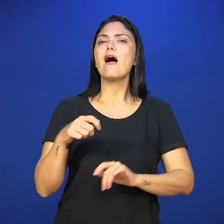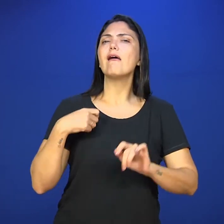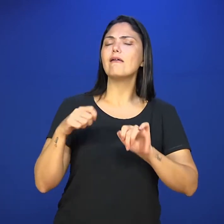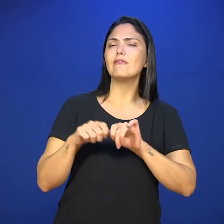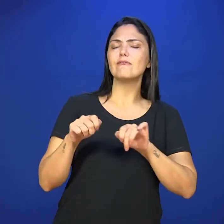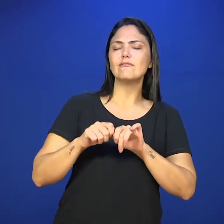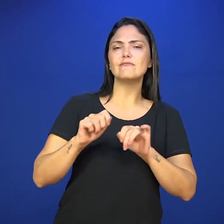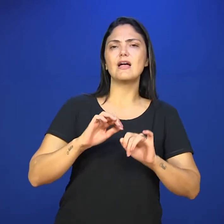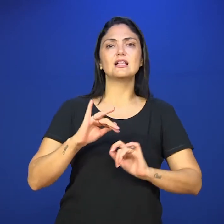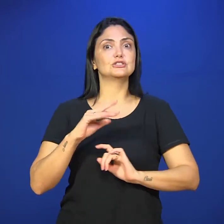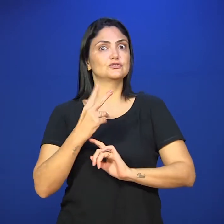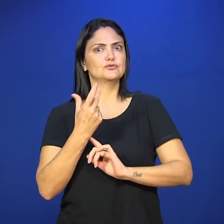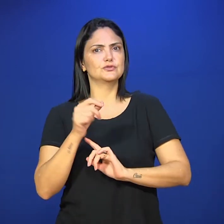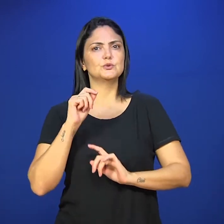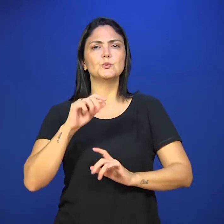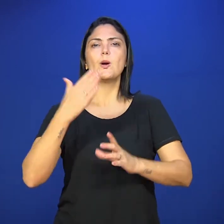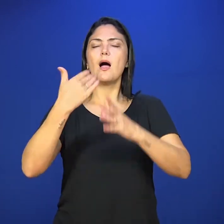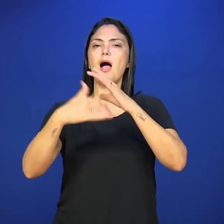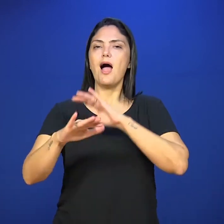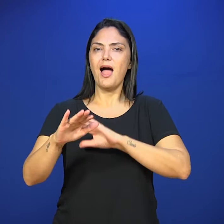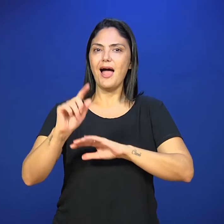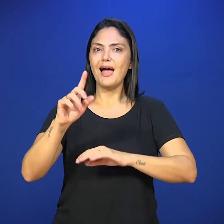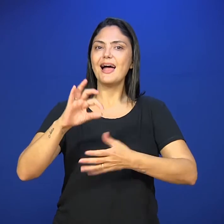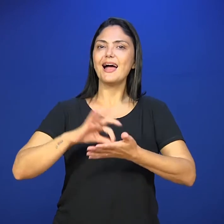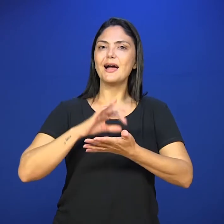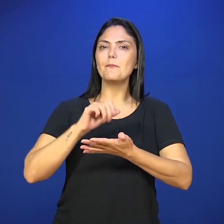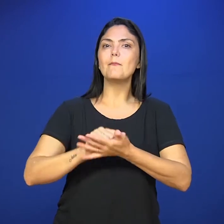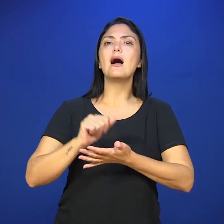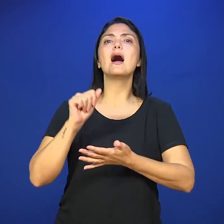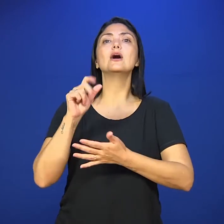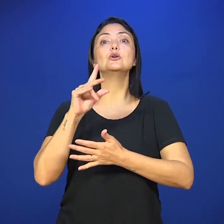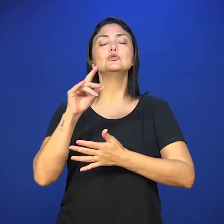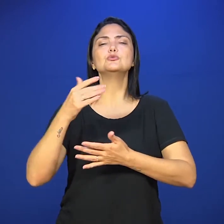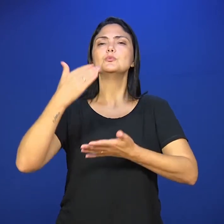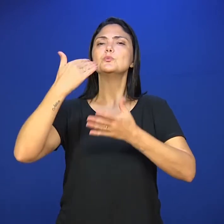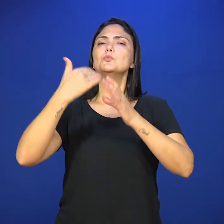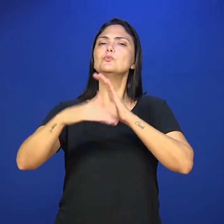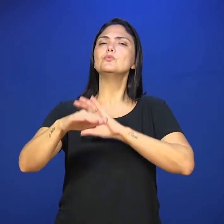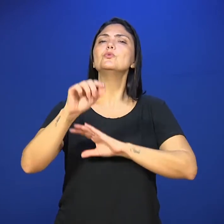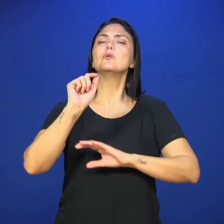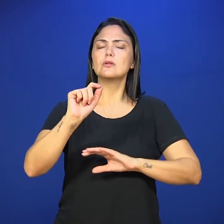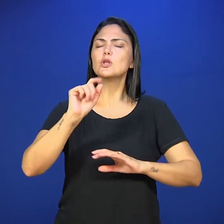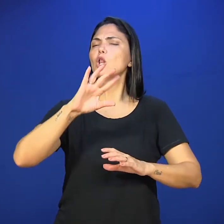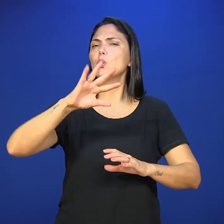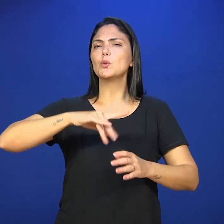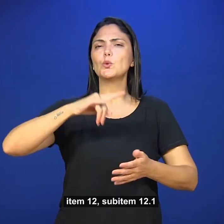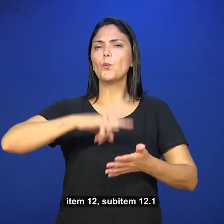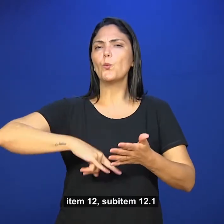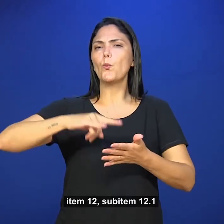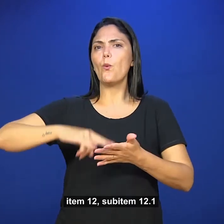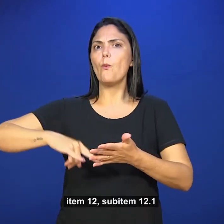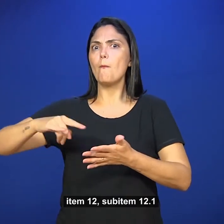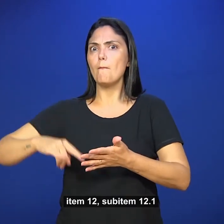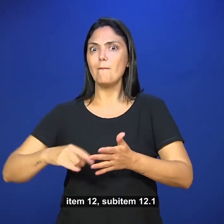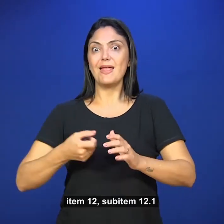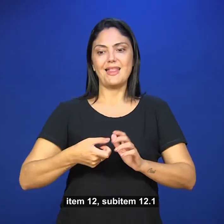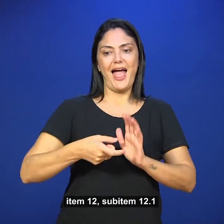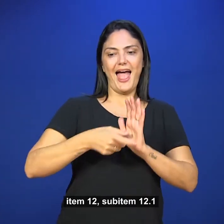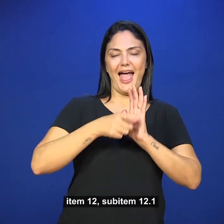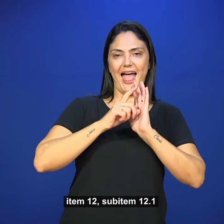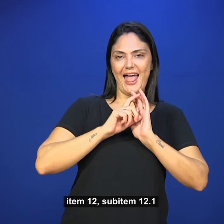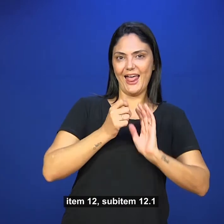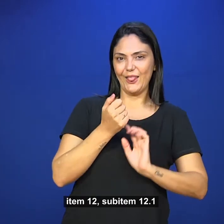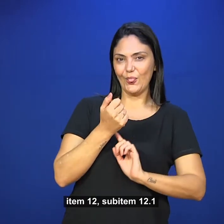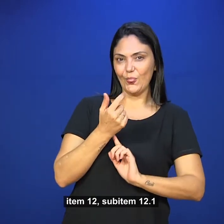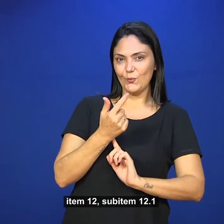preencher o formulário na primeira etapa da matrícula e postar e encaminhar a documentação descrita no item 12,